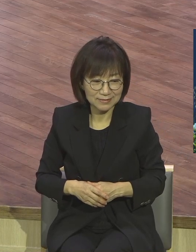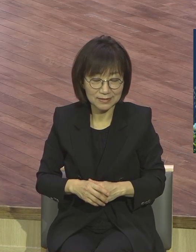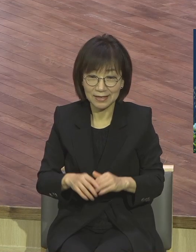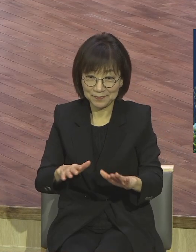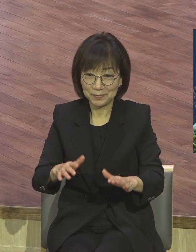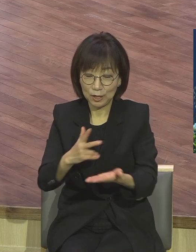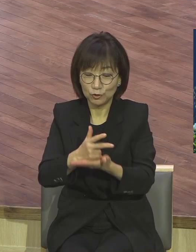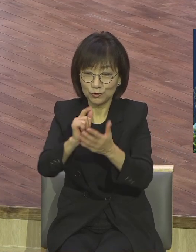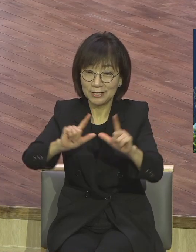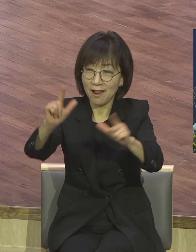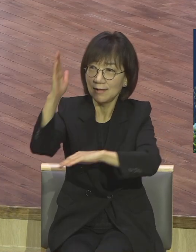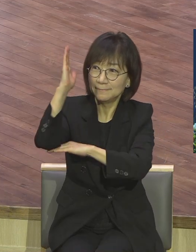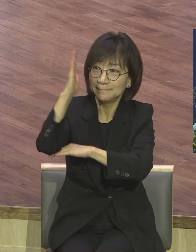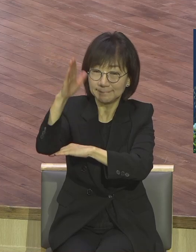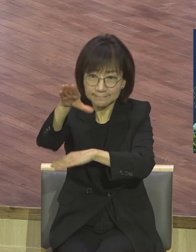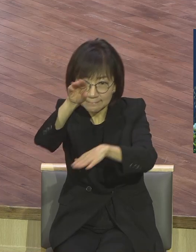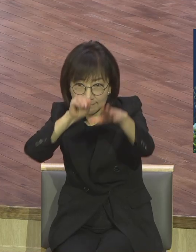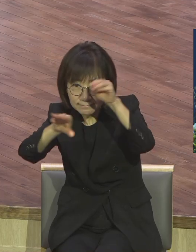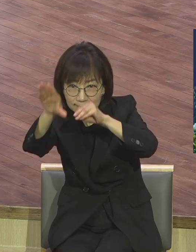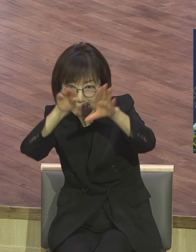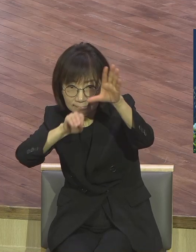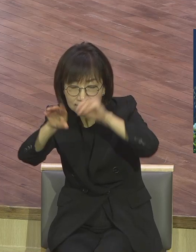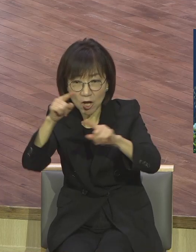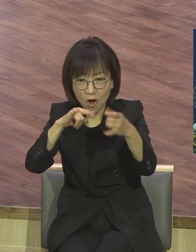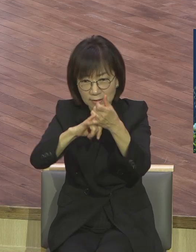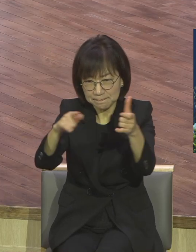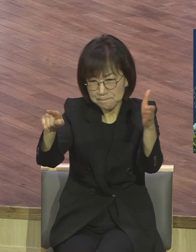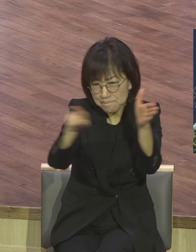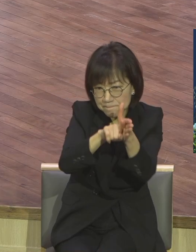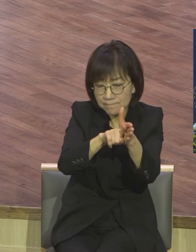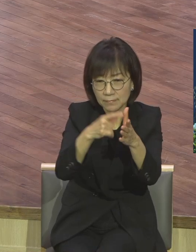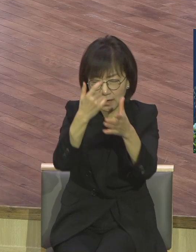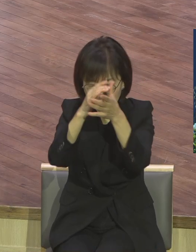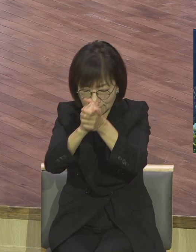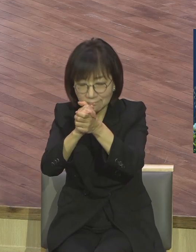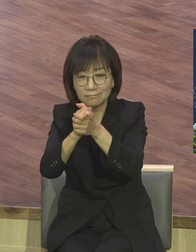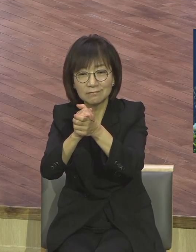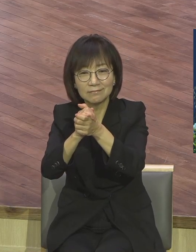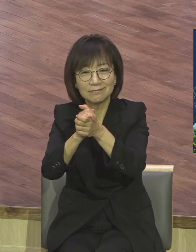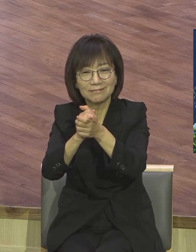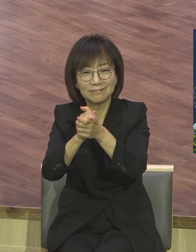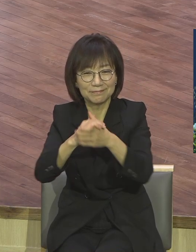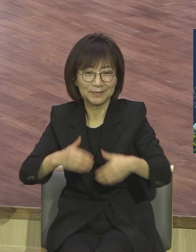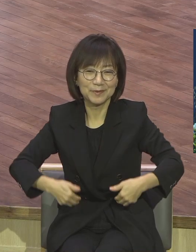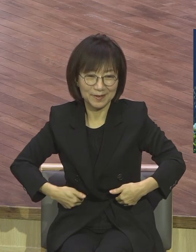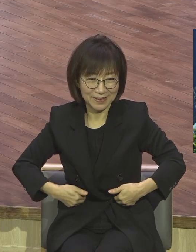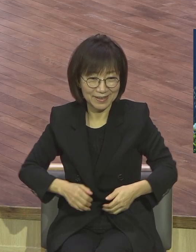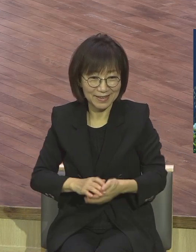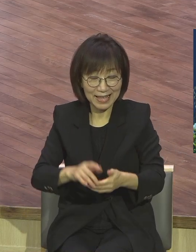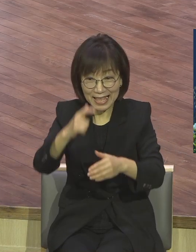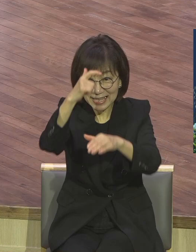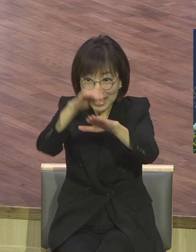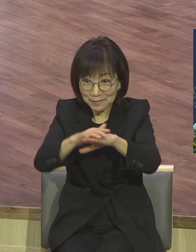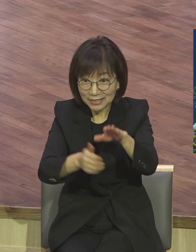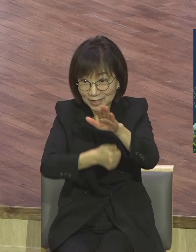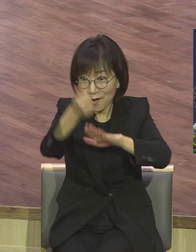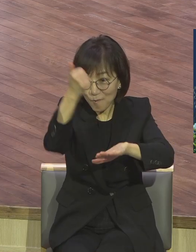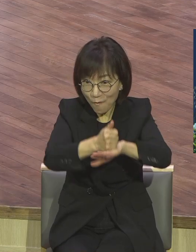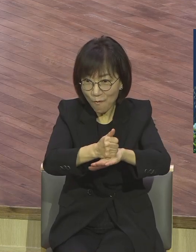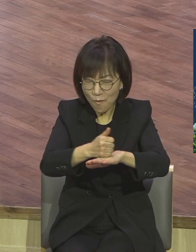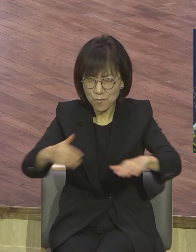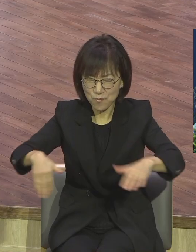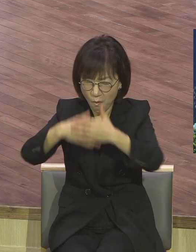강단 언약을 붙잡고 언약적 도전하면 됩니다. 예배 성공하면 끝나요. 예배 다 해요.